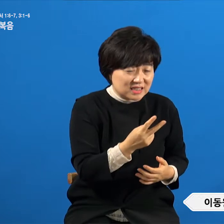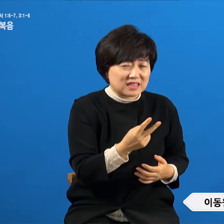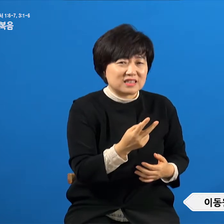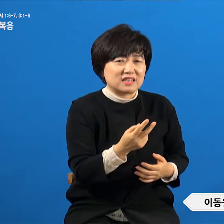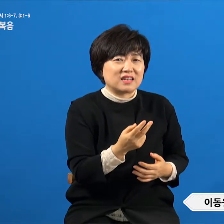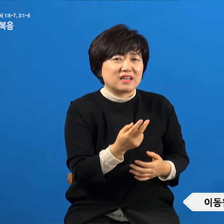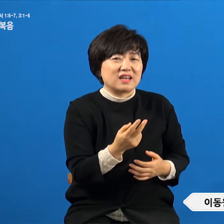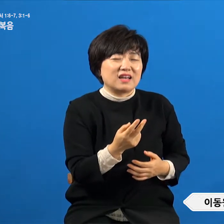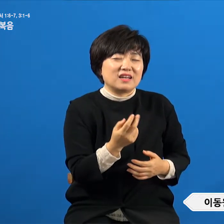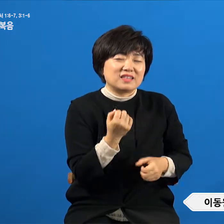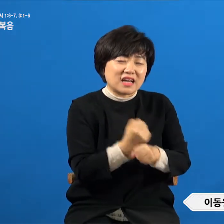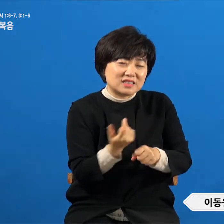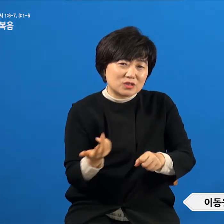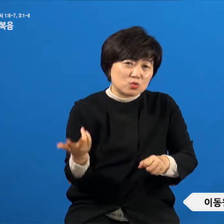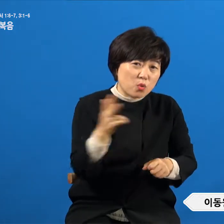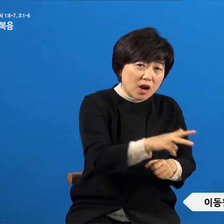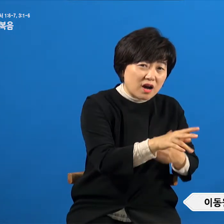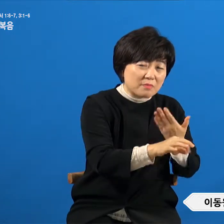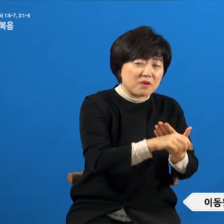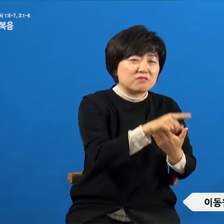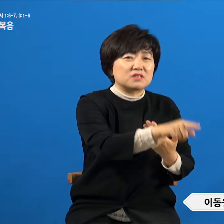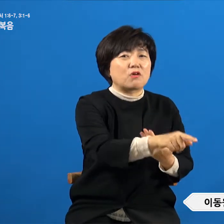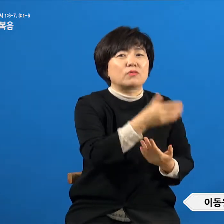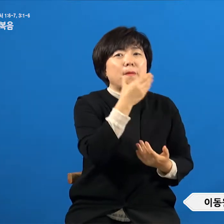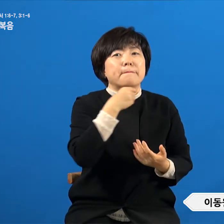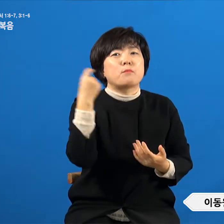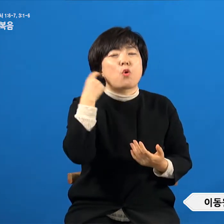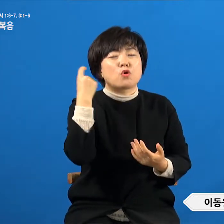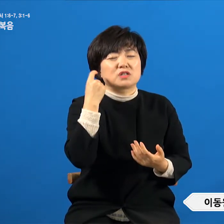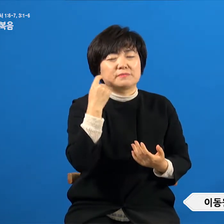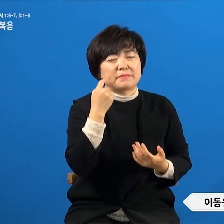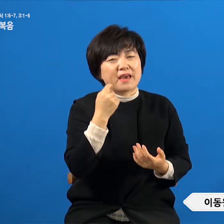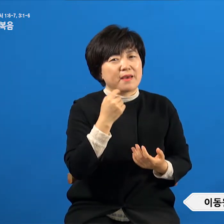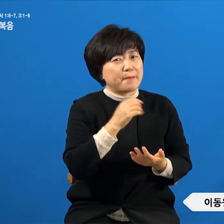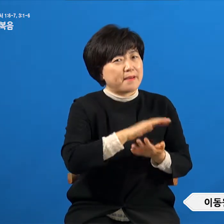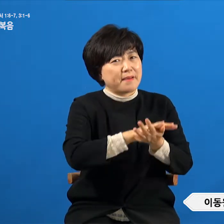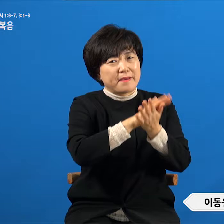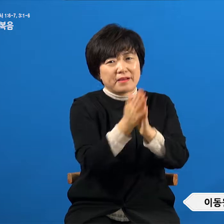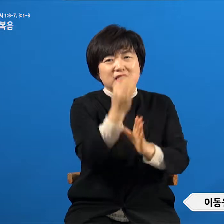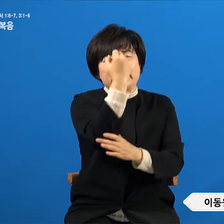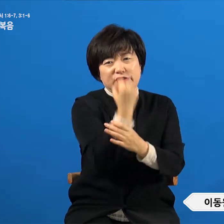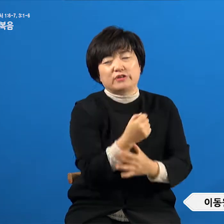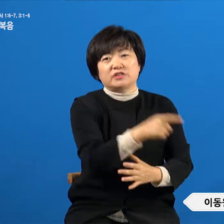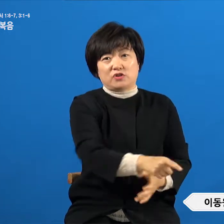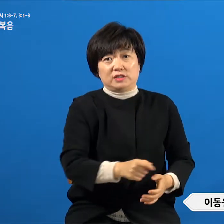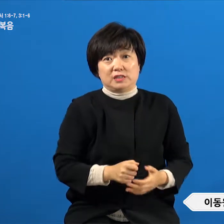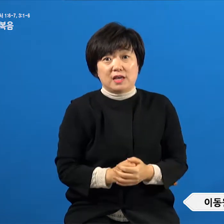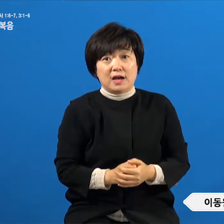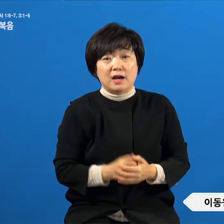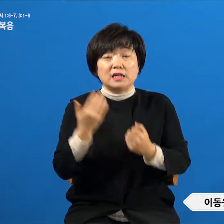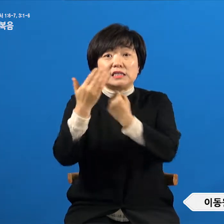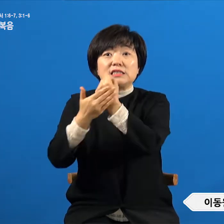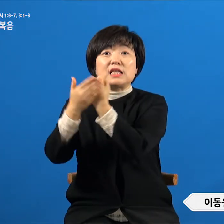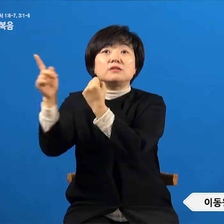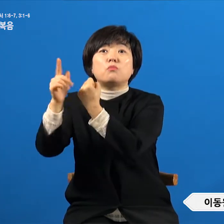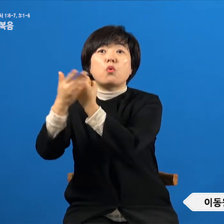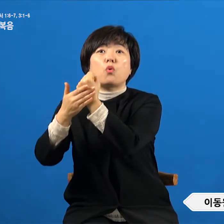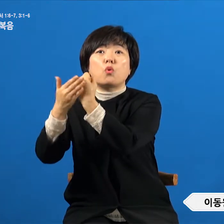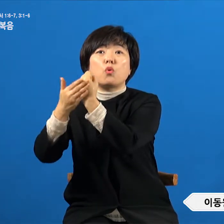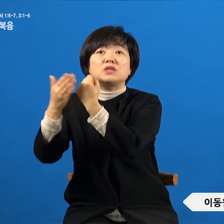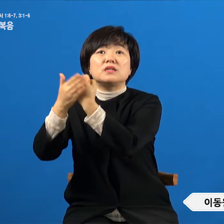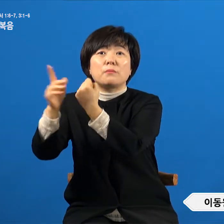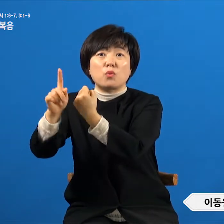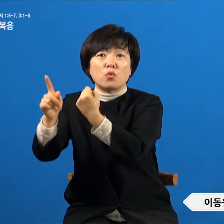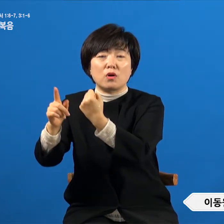복음의 변질이다. 이렇게 바울은 증거하는 것입니다. 은혜의 본질이 뭡니까? 은혜는 한마디로 말하면